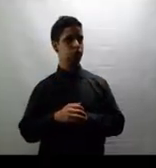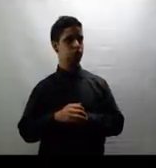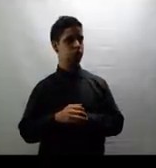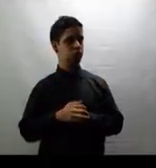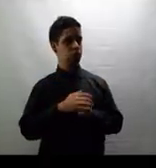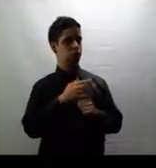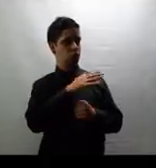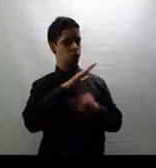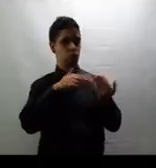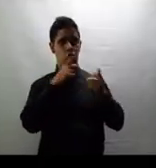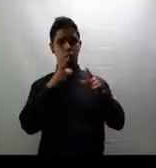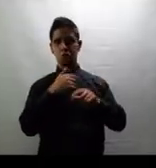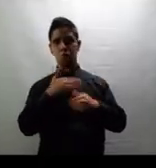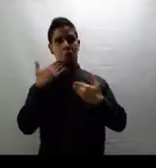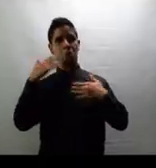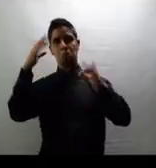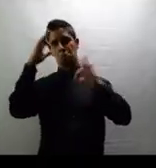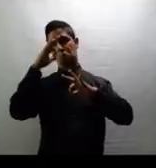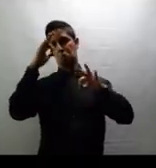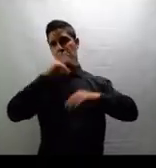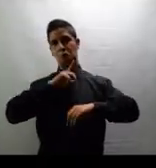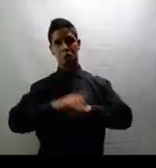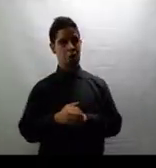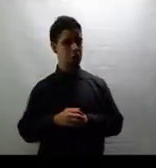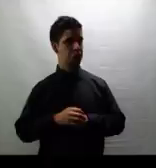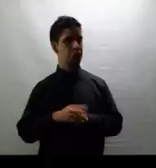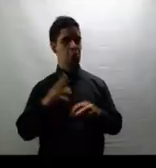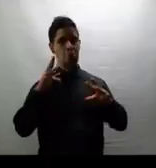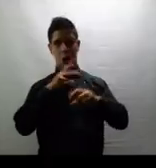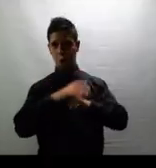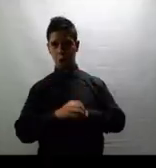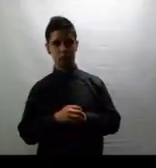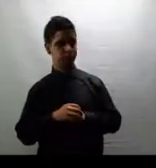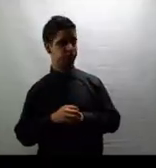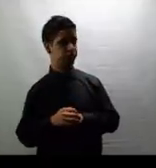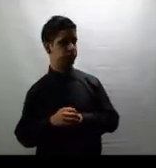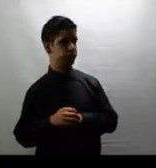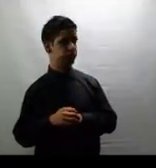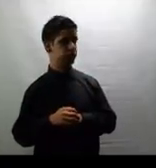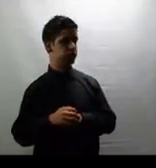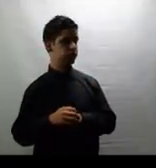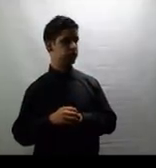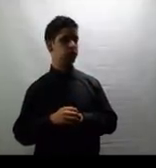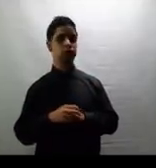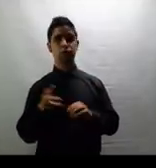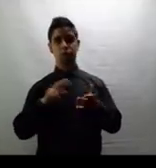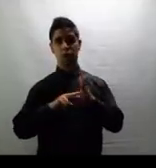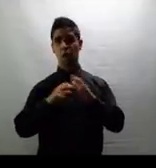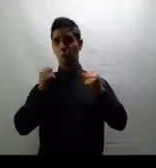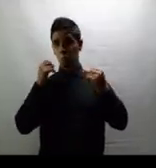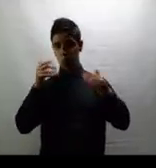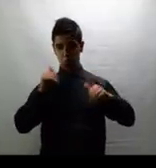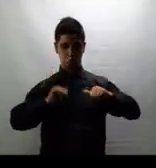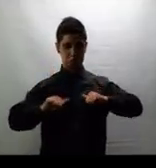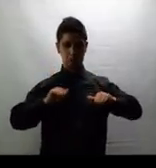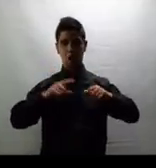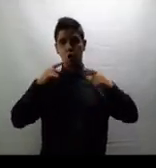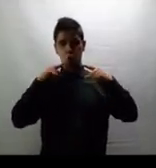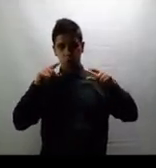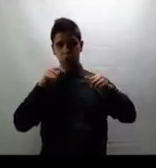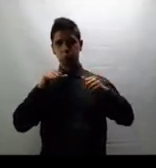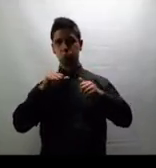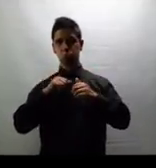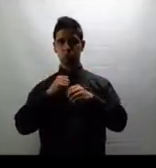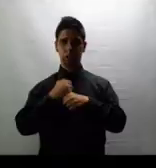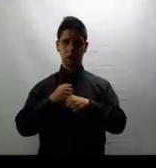no otro otro y hay artistas que logran crear un personaje basado en un político